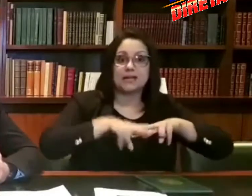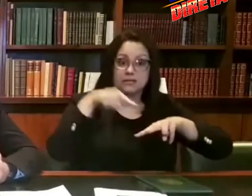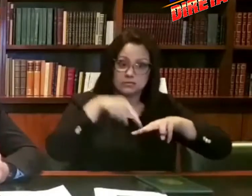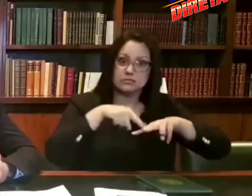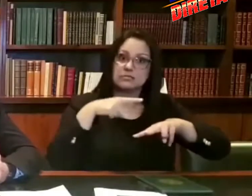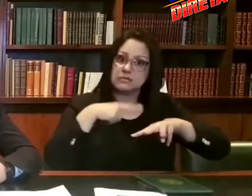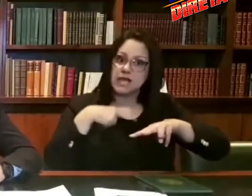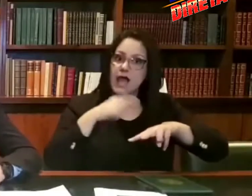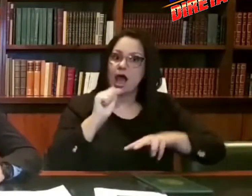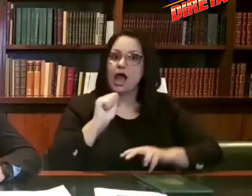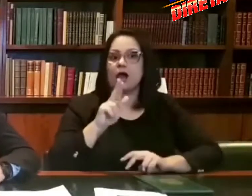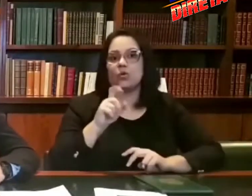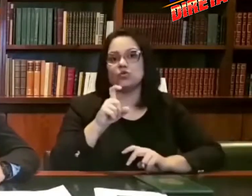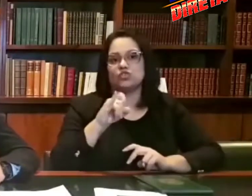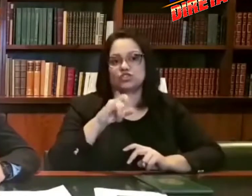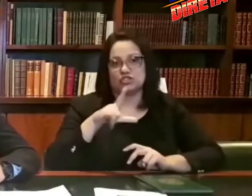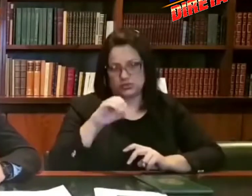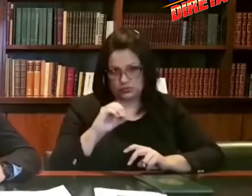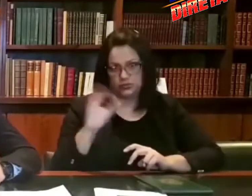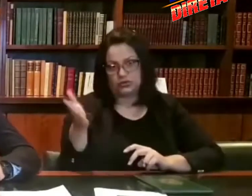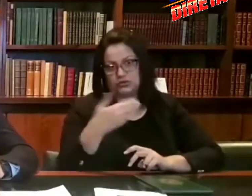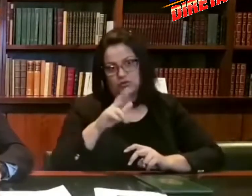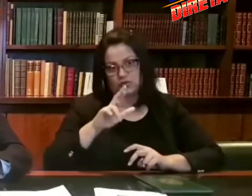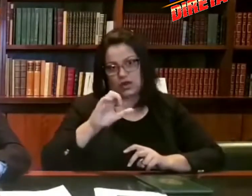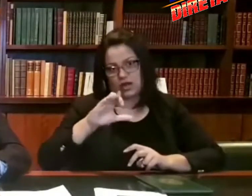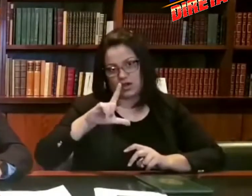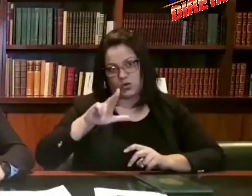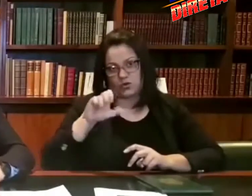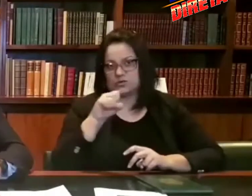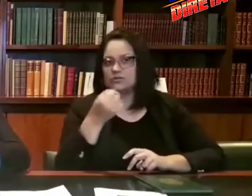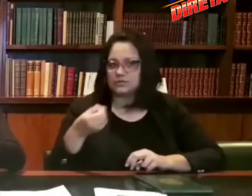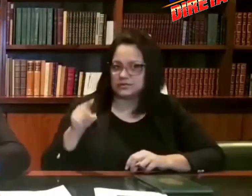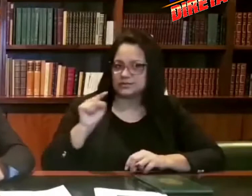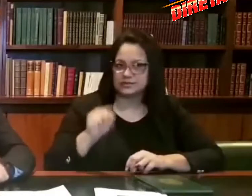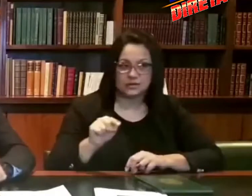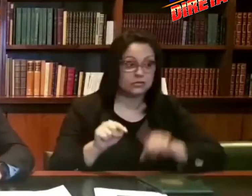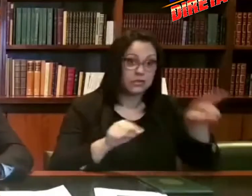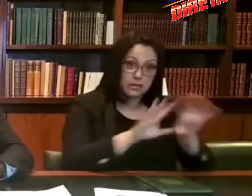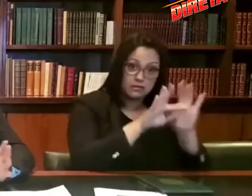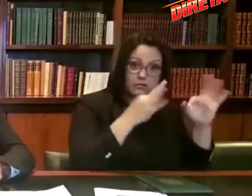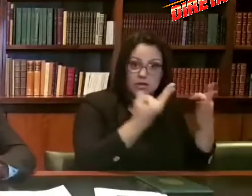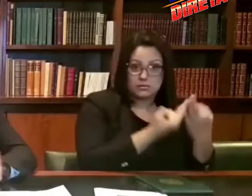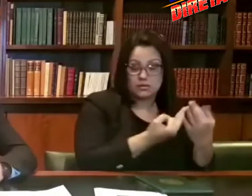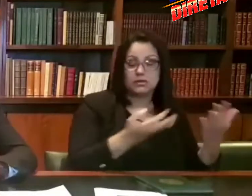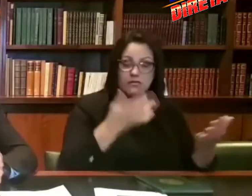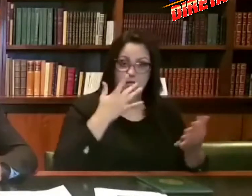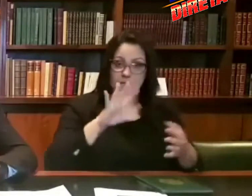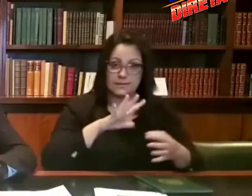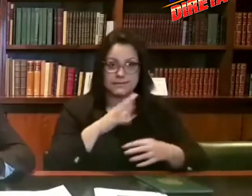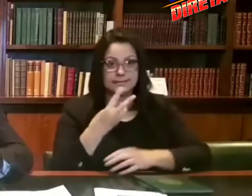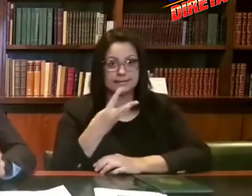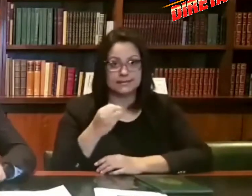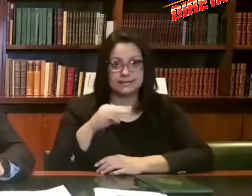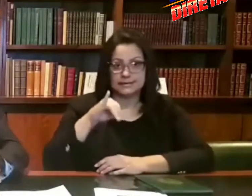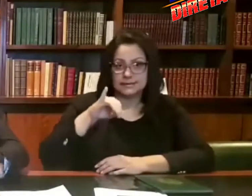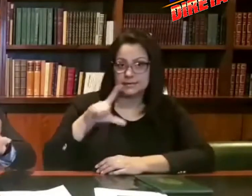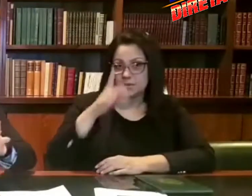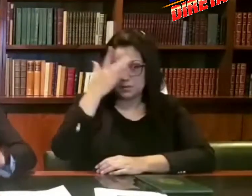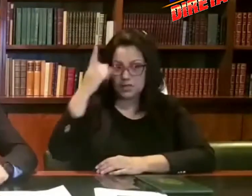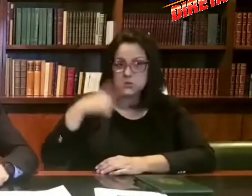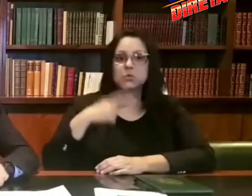isso, falei com o Canuto, Dataprev hoje, ele falou que esse pessoal, uns 30 mil, um pouco mais de 30 mil,